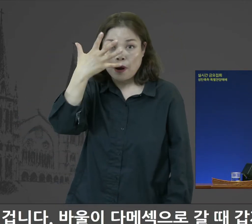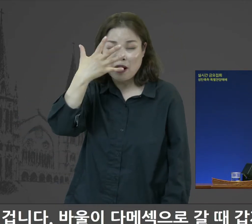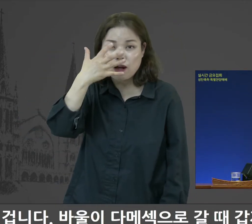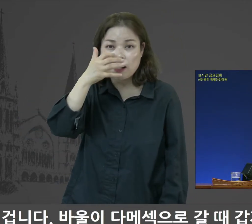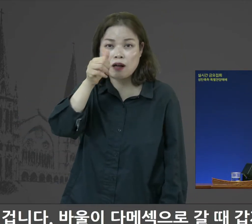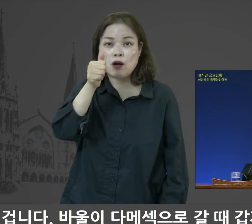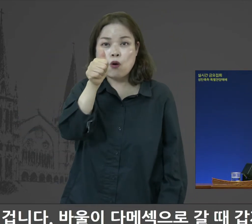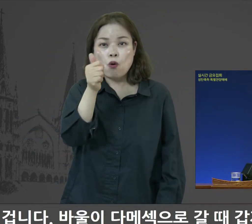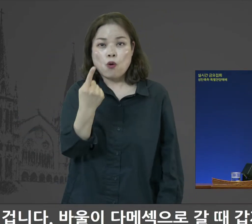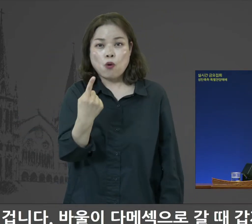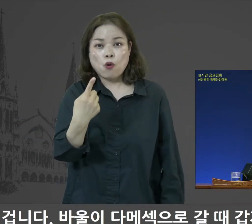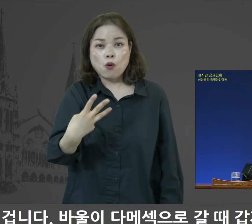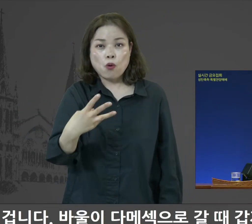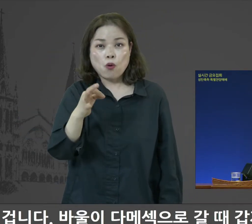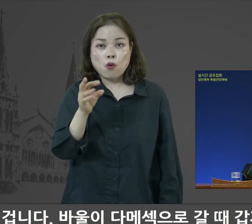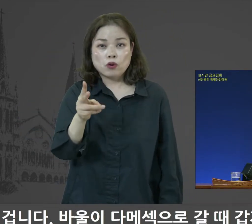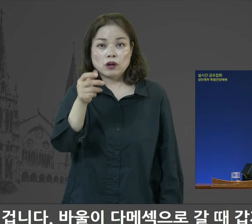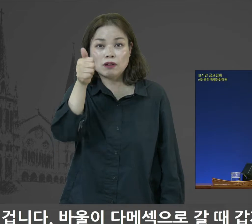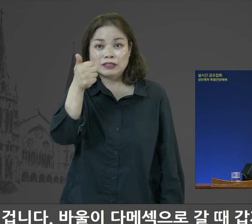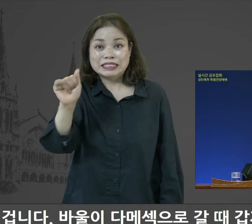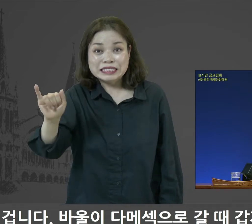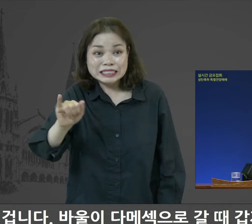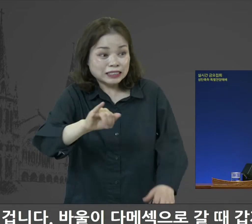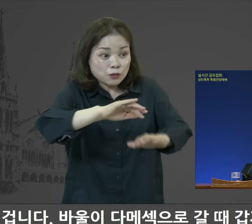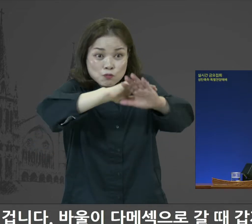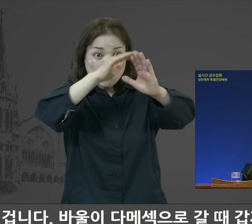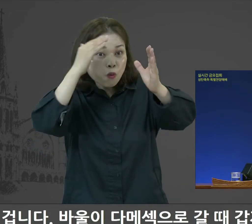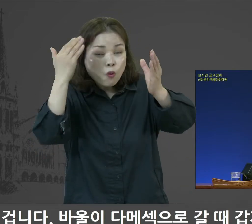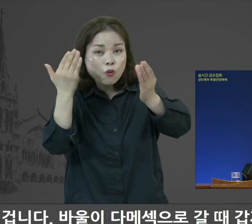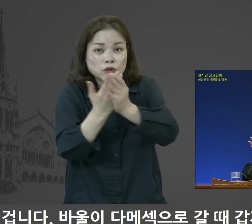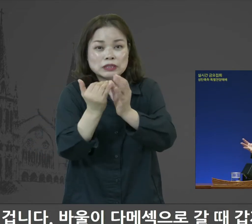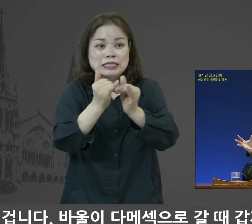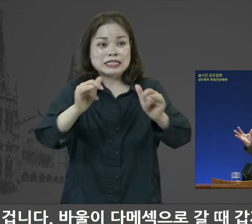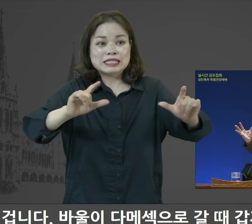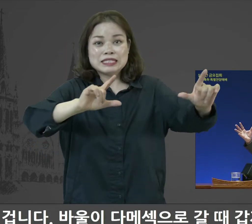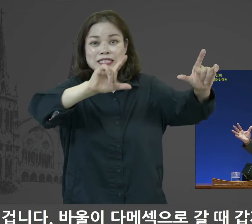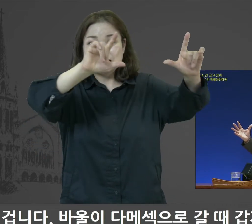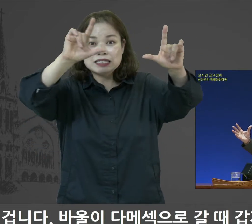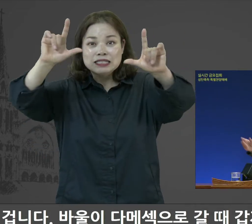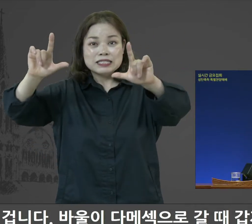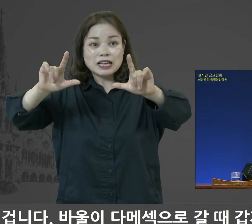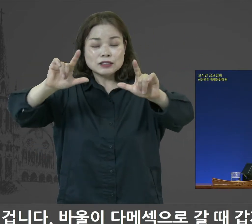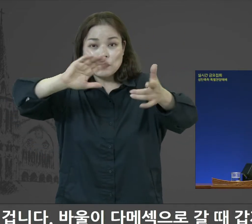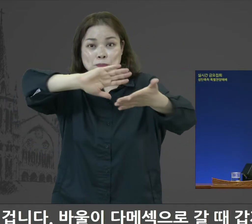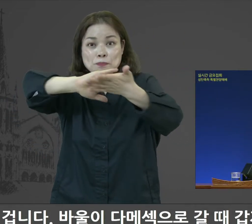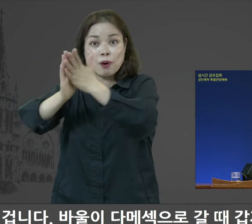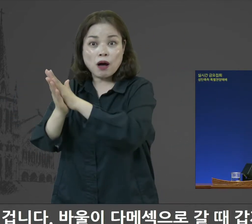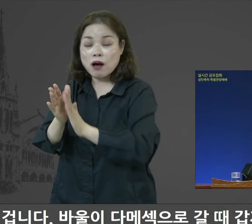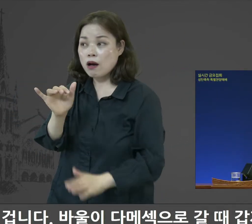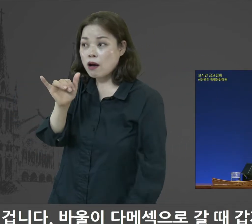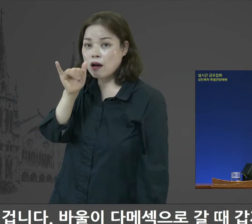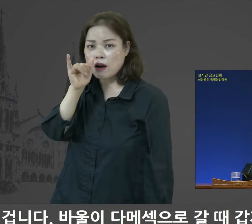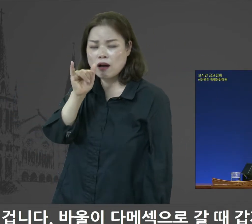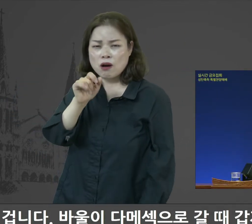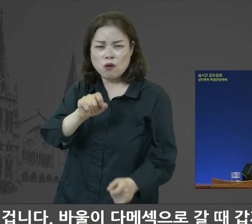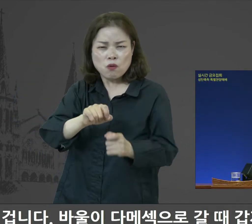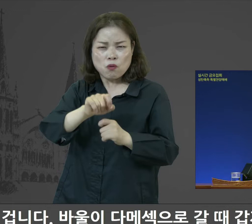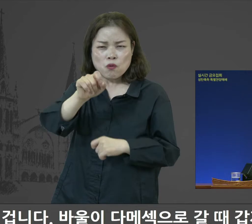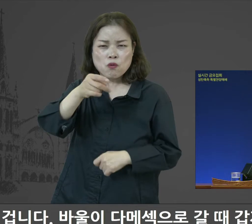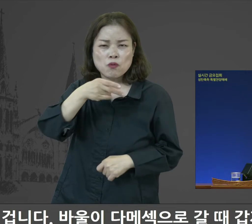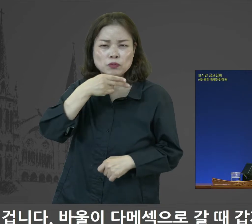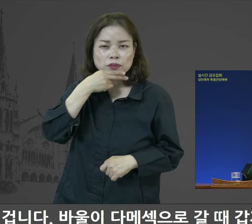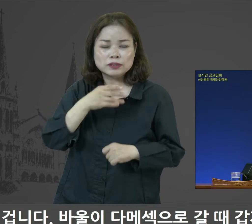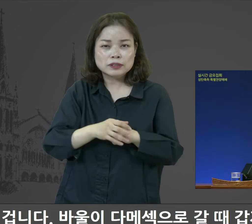겁니다. 갑자기 모든 인생의 이 장면들이 바뀌는, 물론 이거는 오래가지 않았습니다.